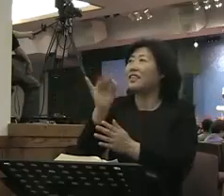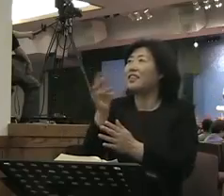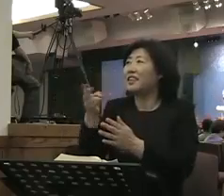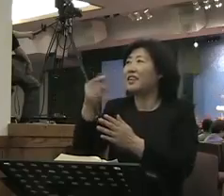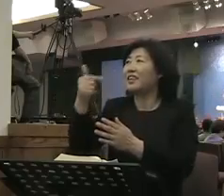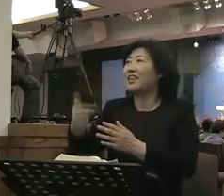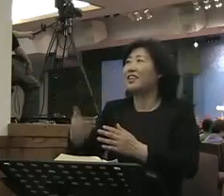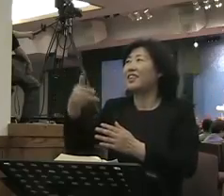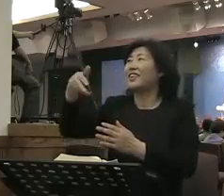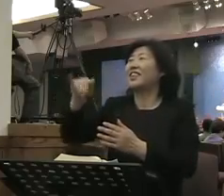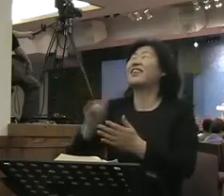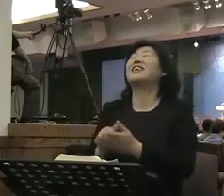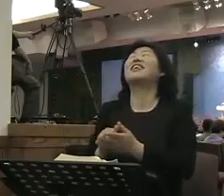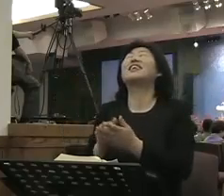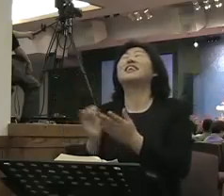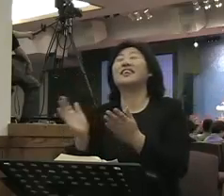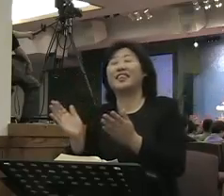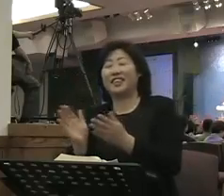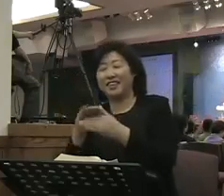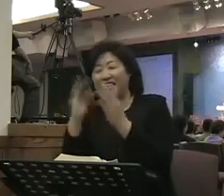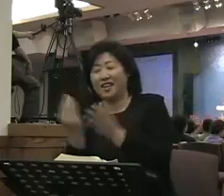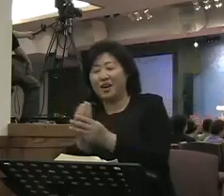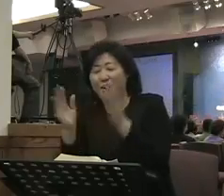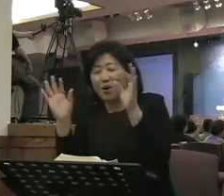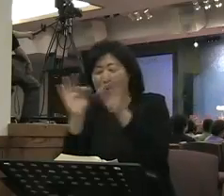그렇죠? 그들이